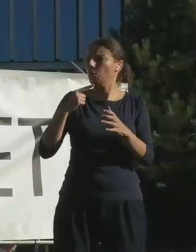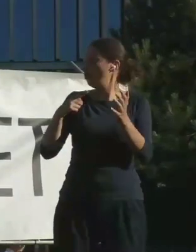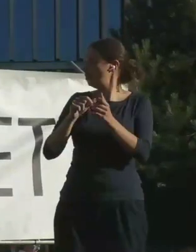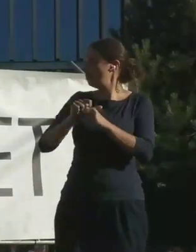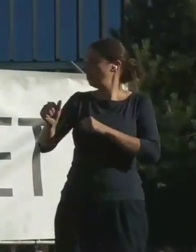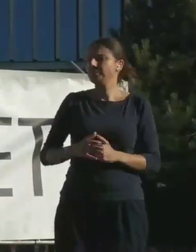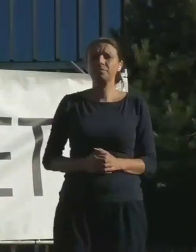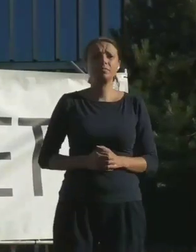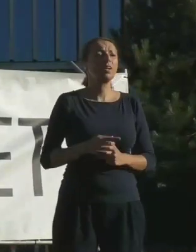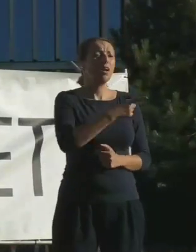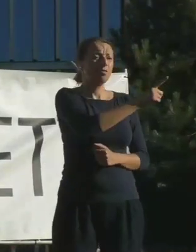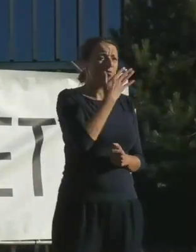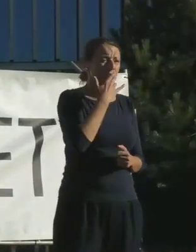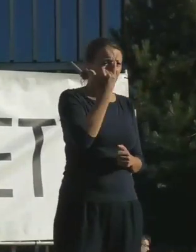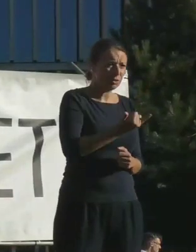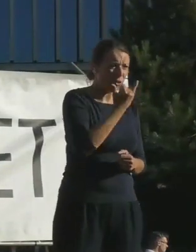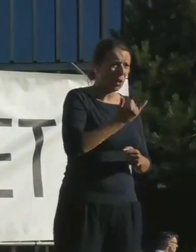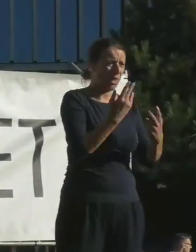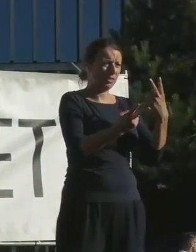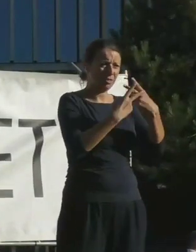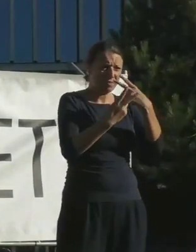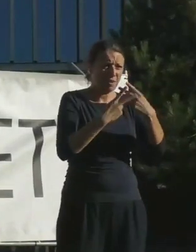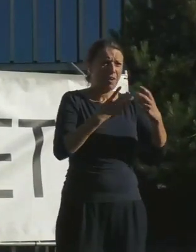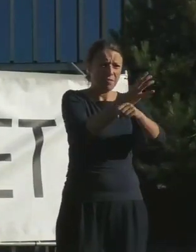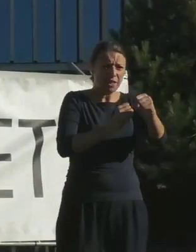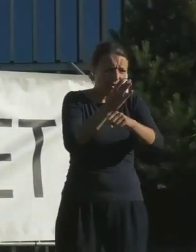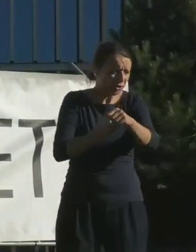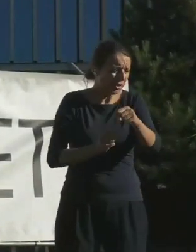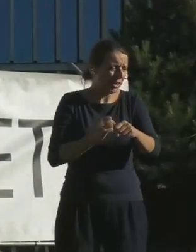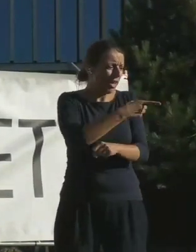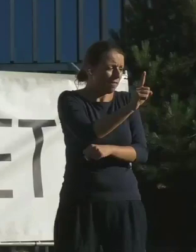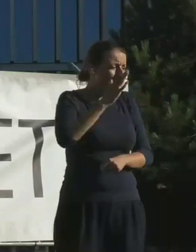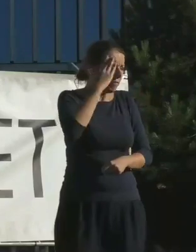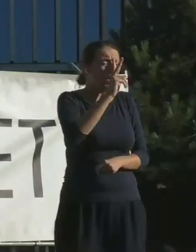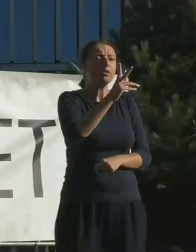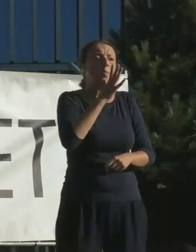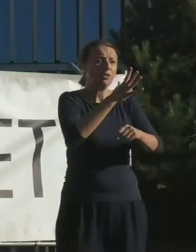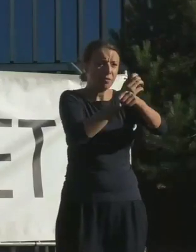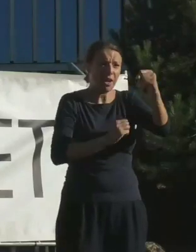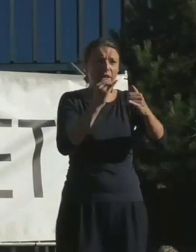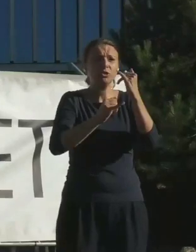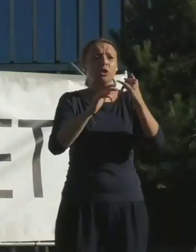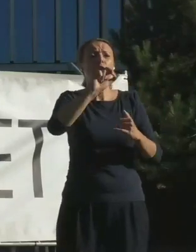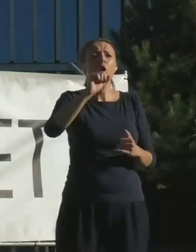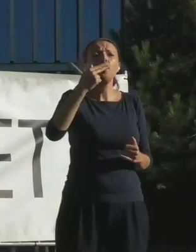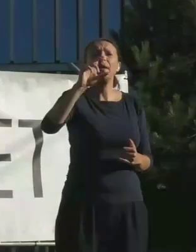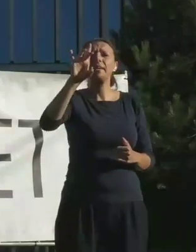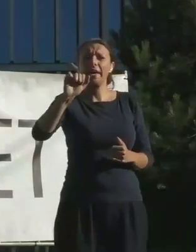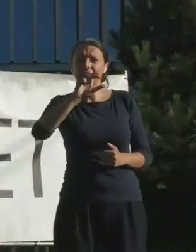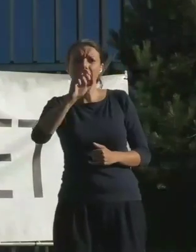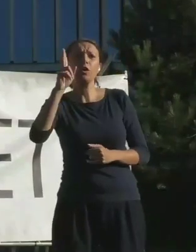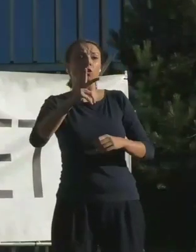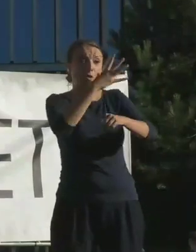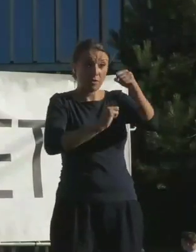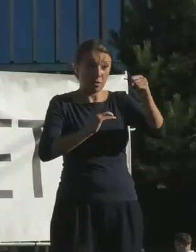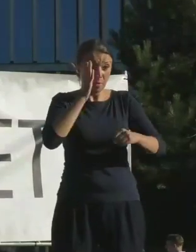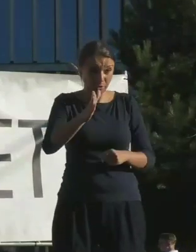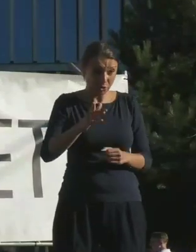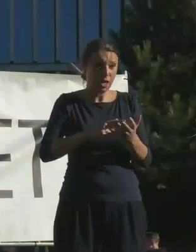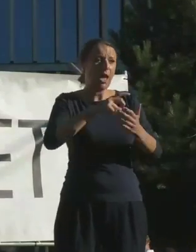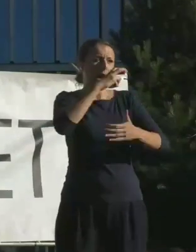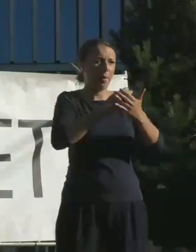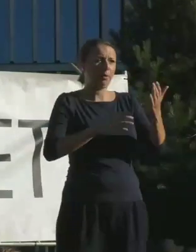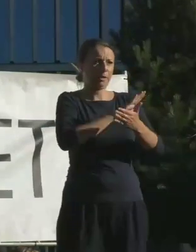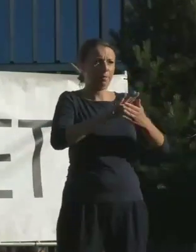będzie siedział. Wiecie, kto będzie siedzieć, jak wejdzie ustawa Romana Giertycha? Aborcja bez granic. Bo tak